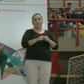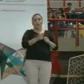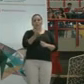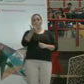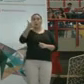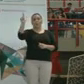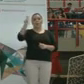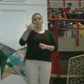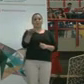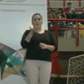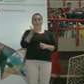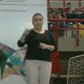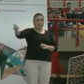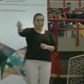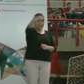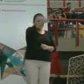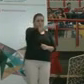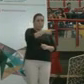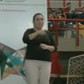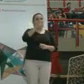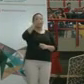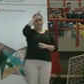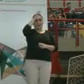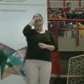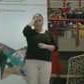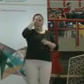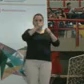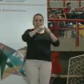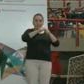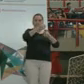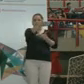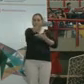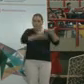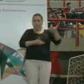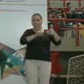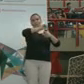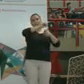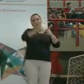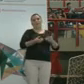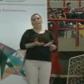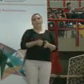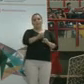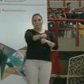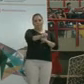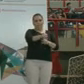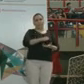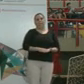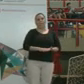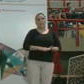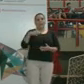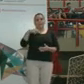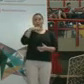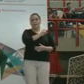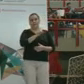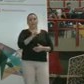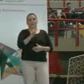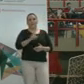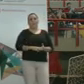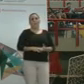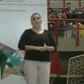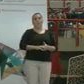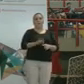que é a solução que eu quero que você esteja preparado para fazer numa prova. Eu quero que você faça a solução ninja. Nós não vamos